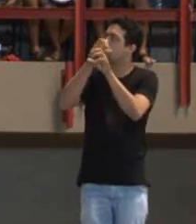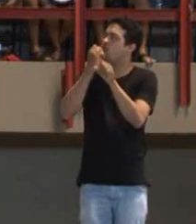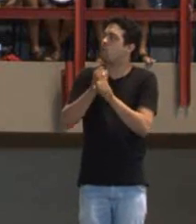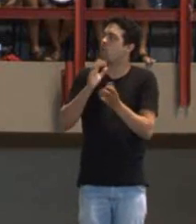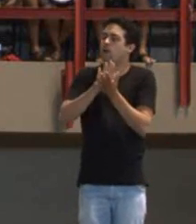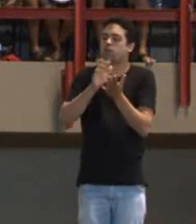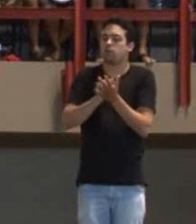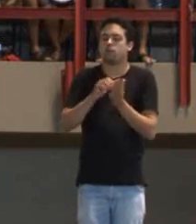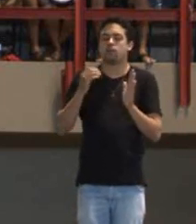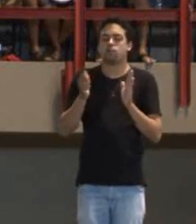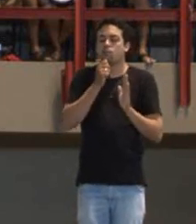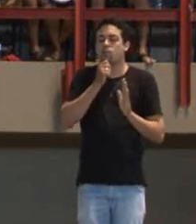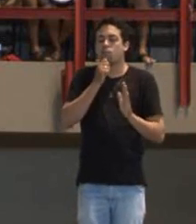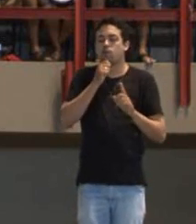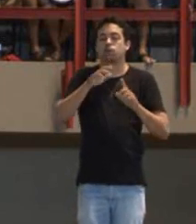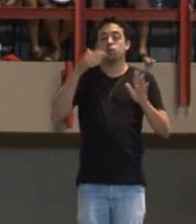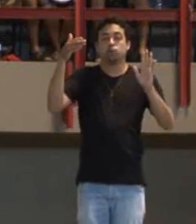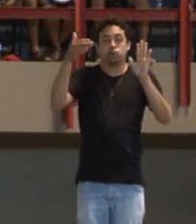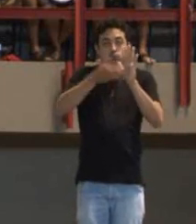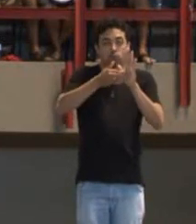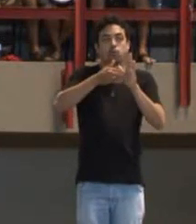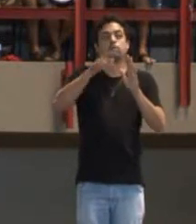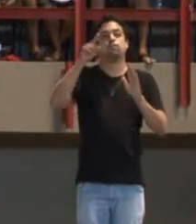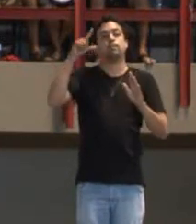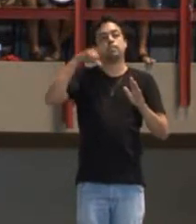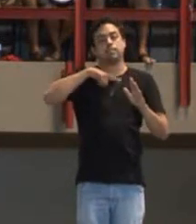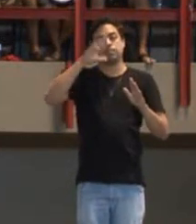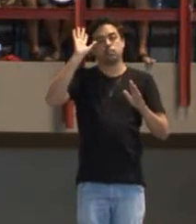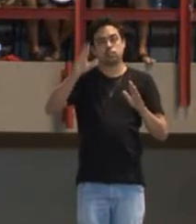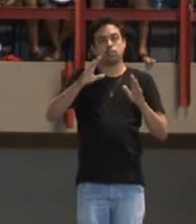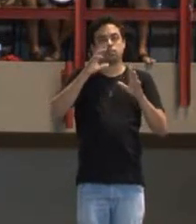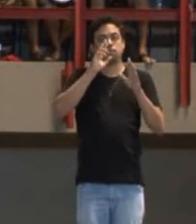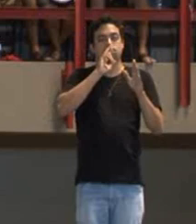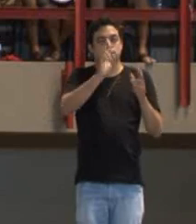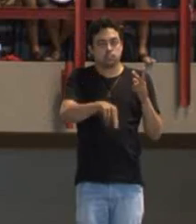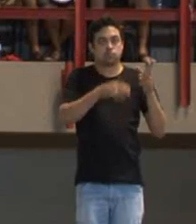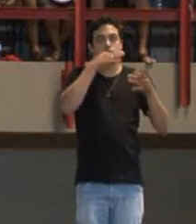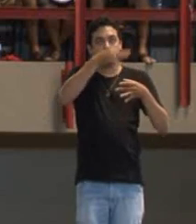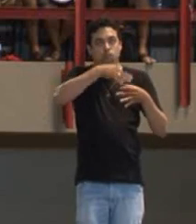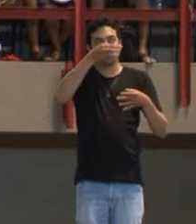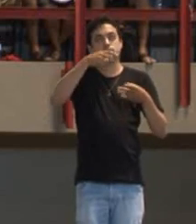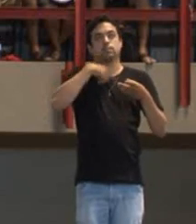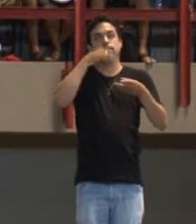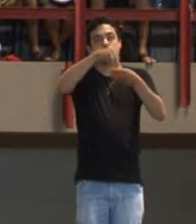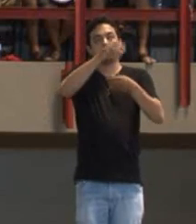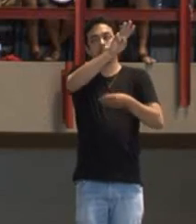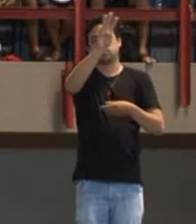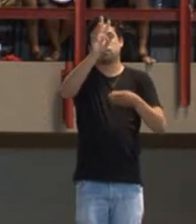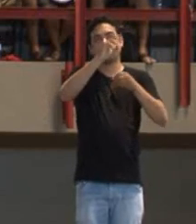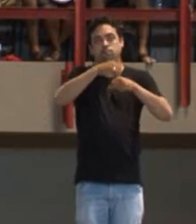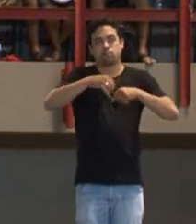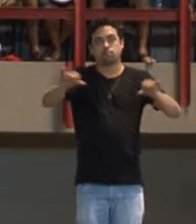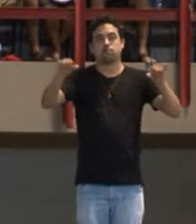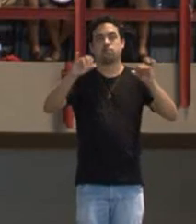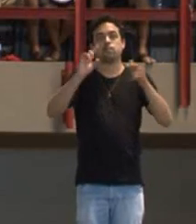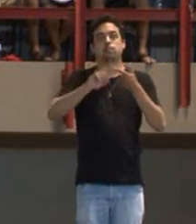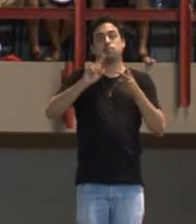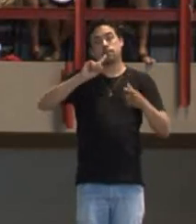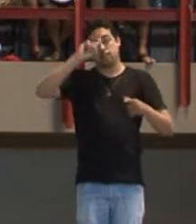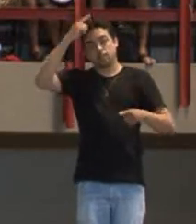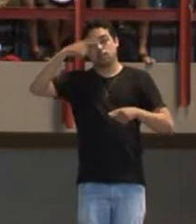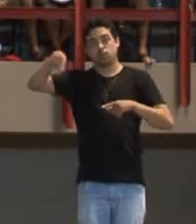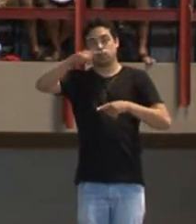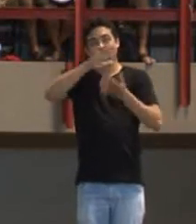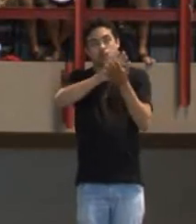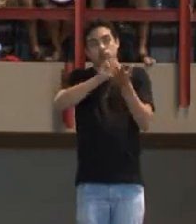todas. Todo esse material está resolvido e comentado e também vai ser disponibilizado para vocês. Eu dou a ideia, você faz